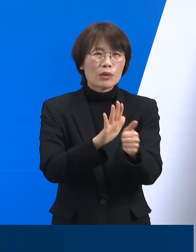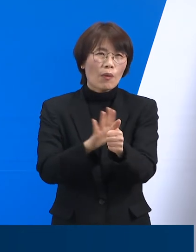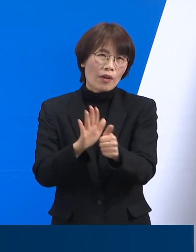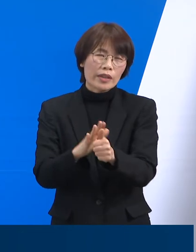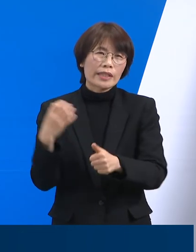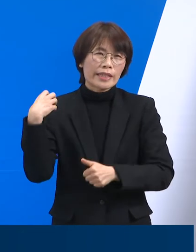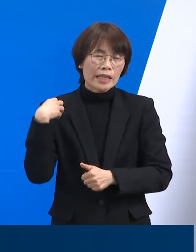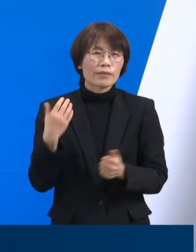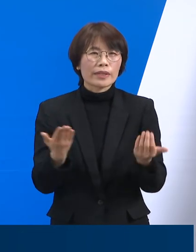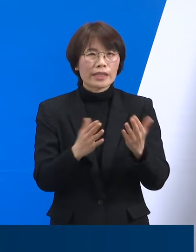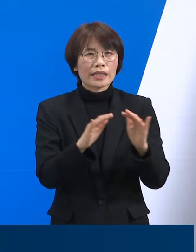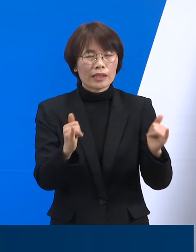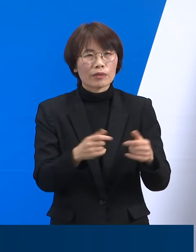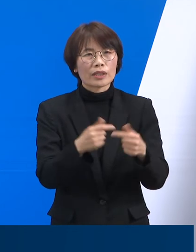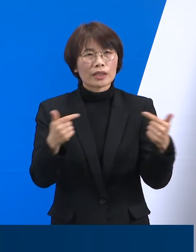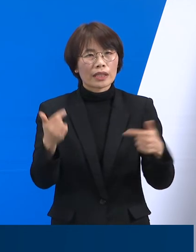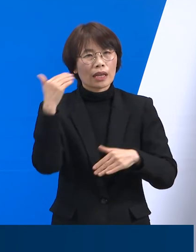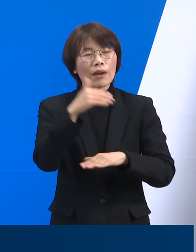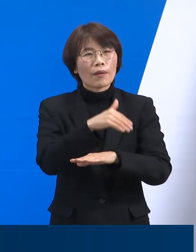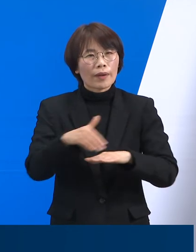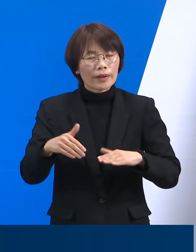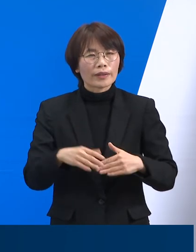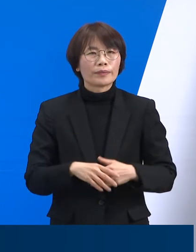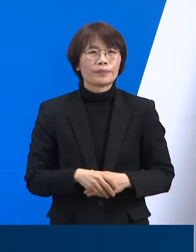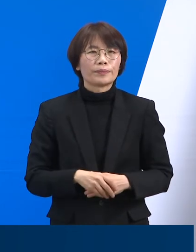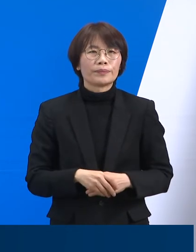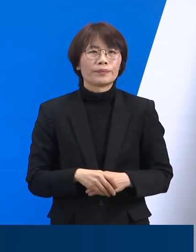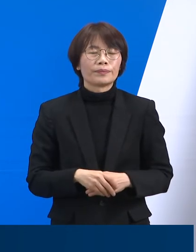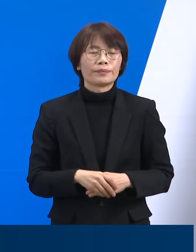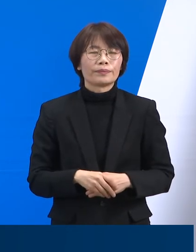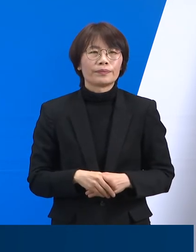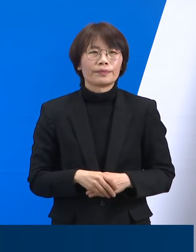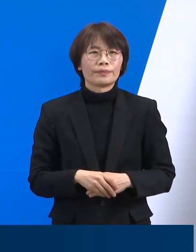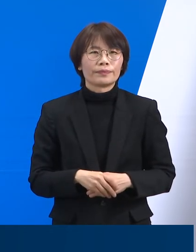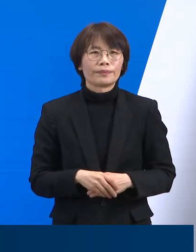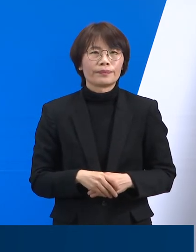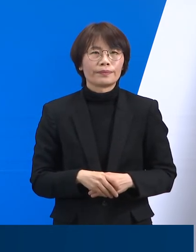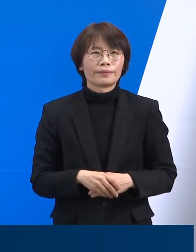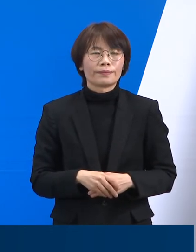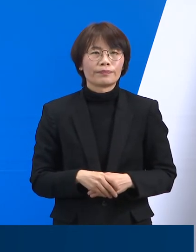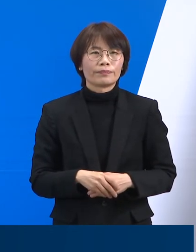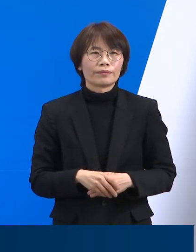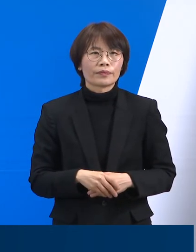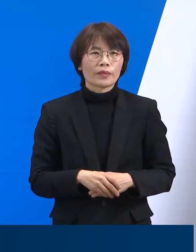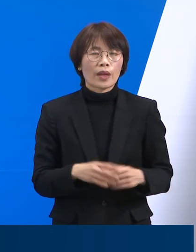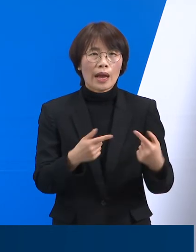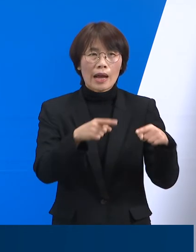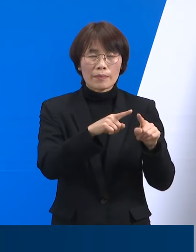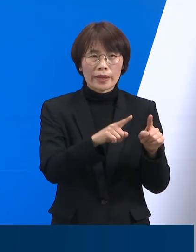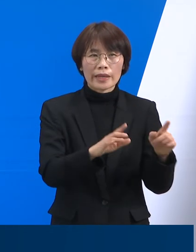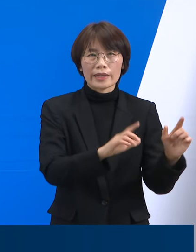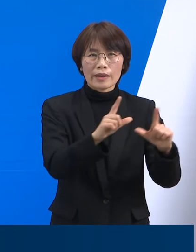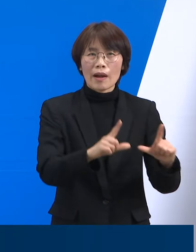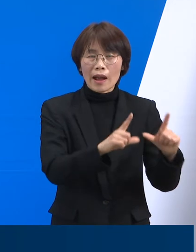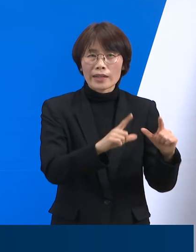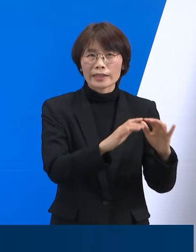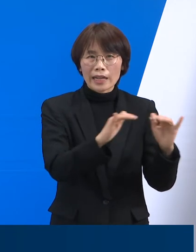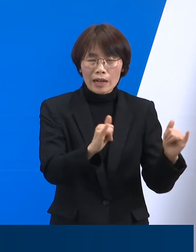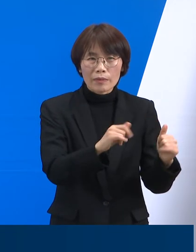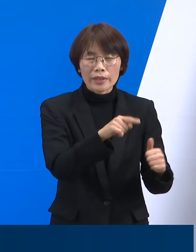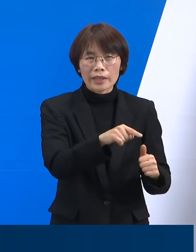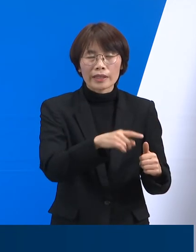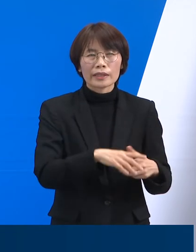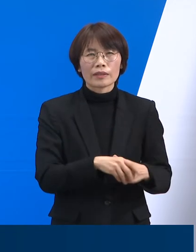전환합니다. 기존의 보건소가 담당하던 동거가족 공동격리자에 대한 격리 안내는 확진자를